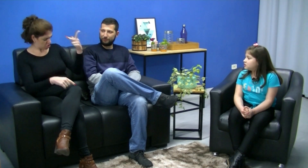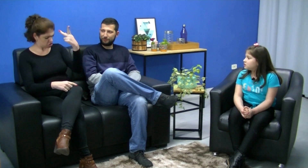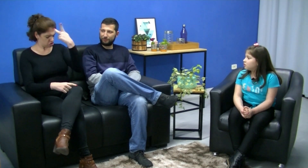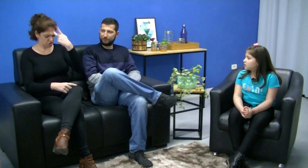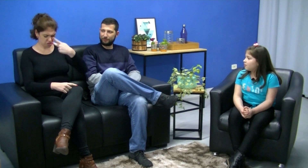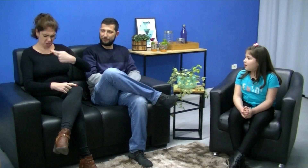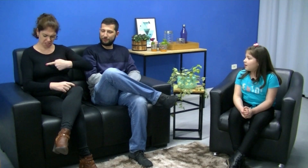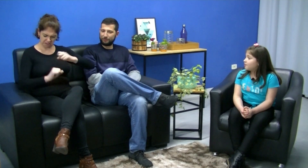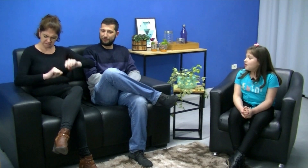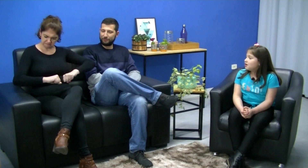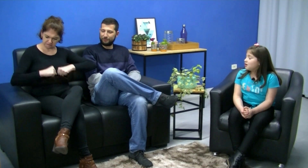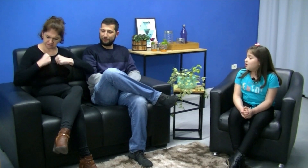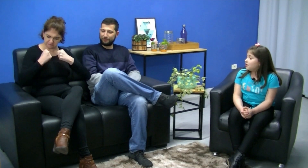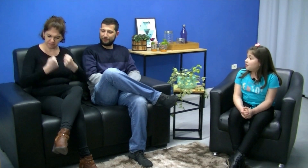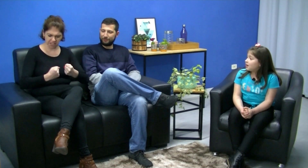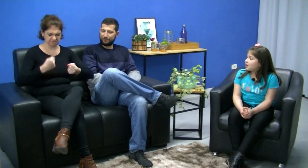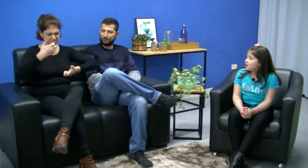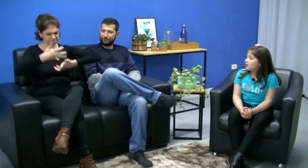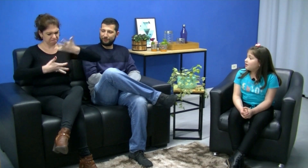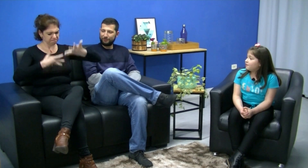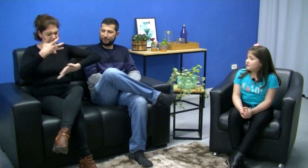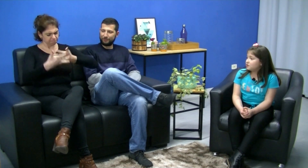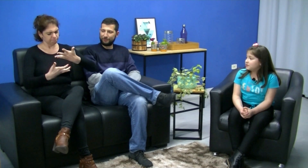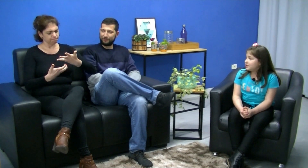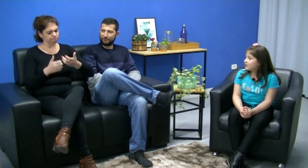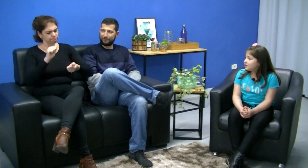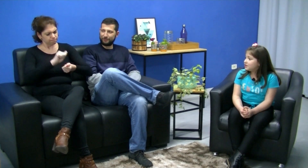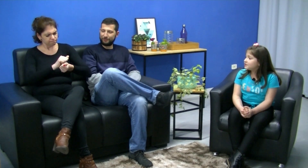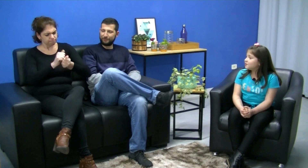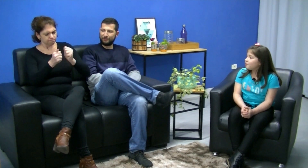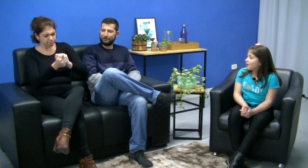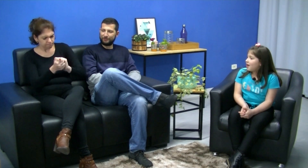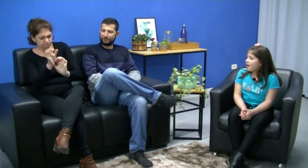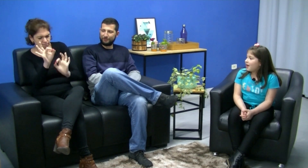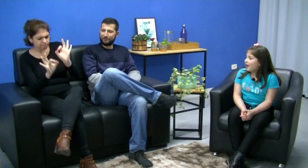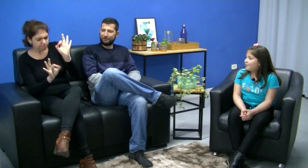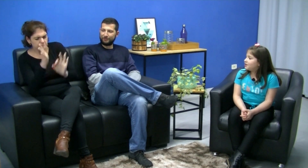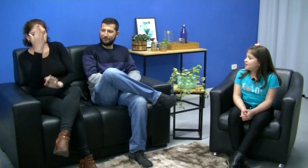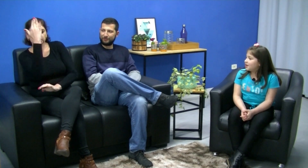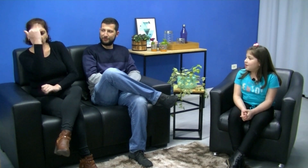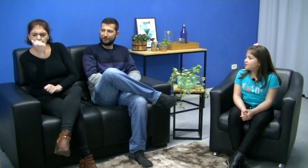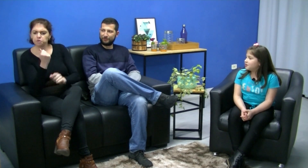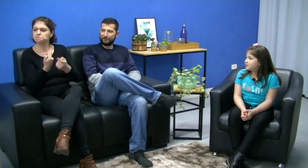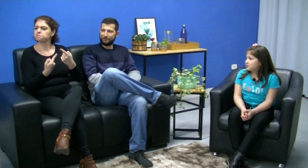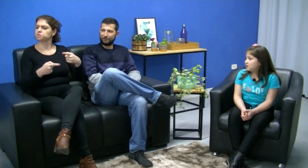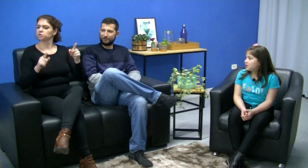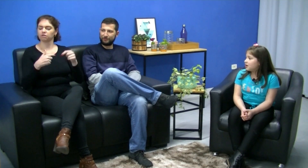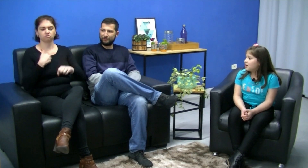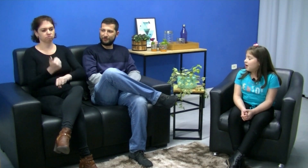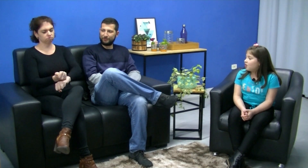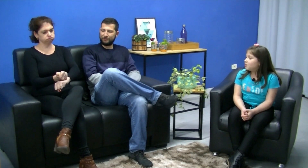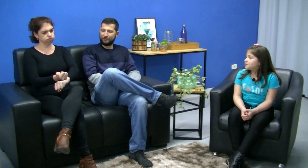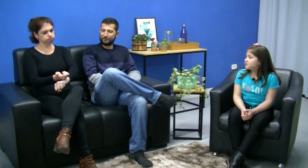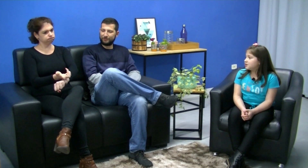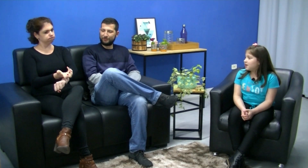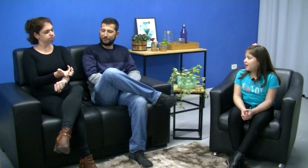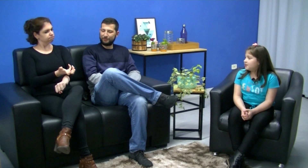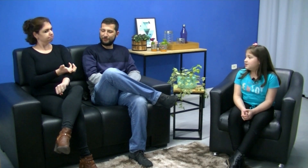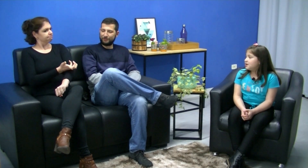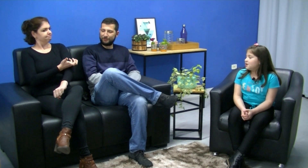ensinou também. E aí ela fez sozinha isso, aprendendo sozinha, arrumando sinais, e eu